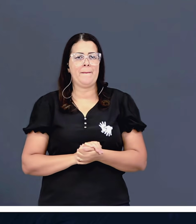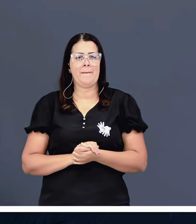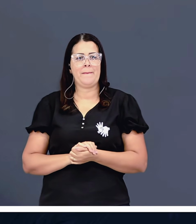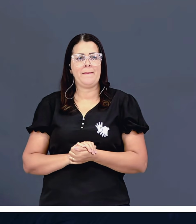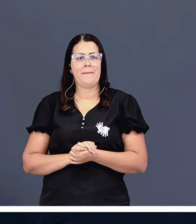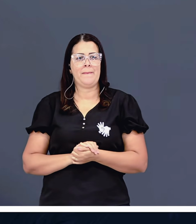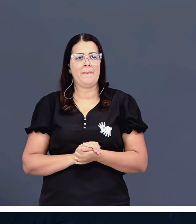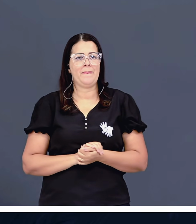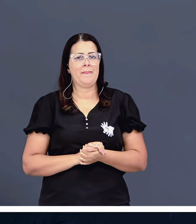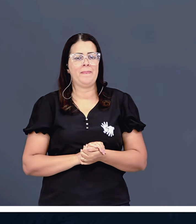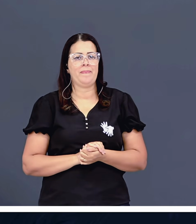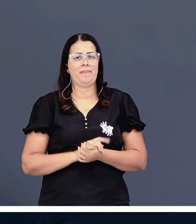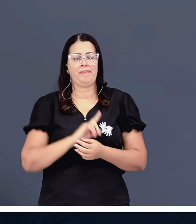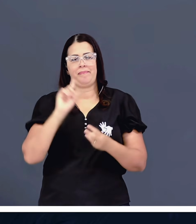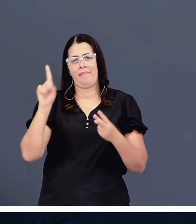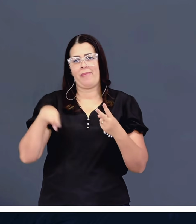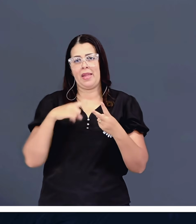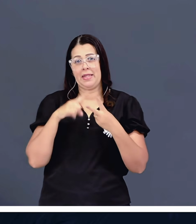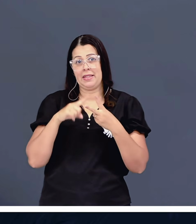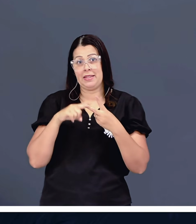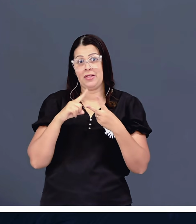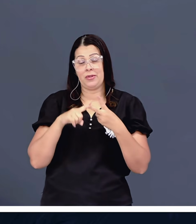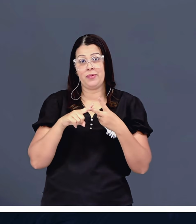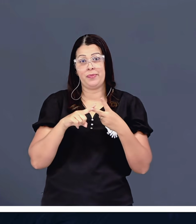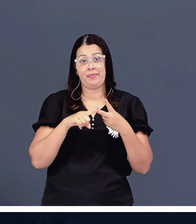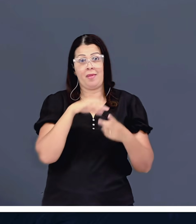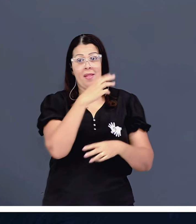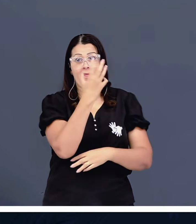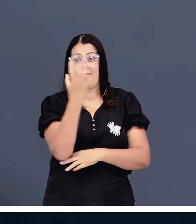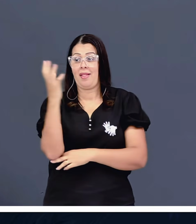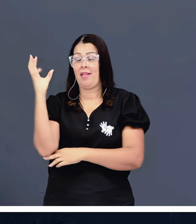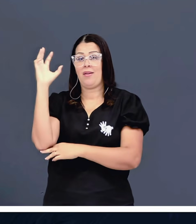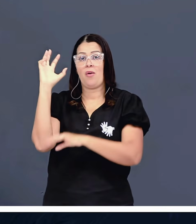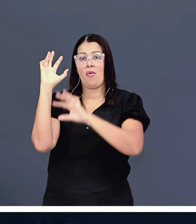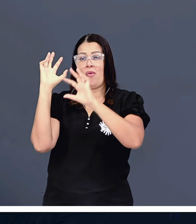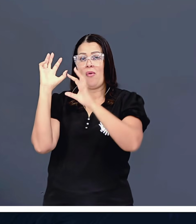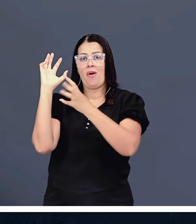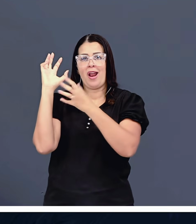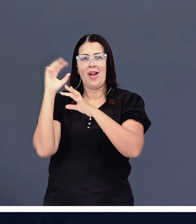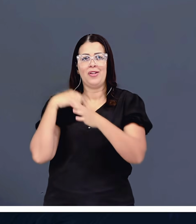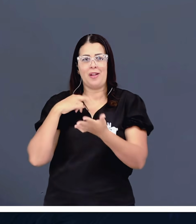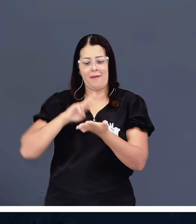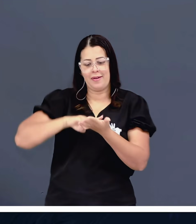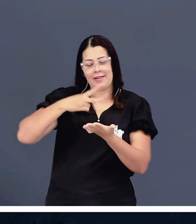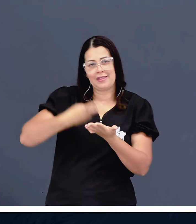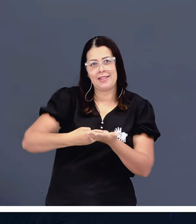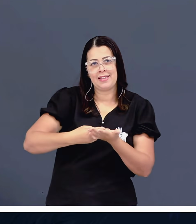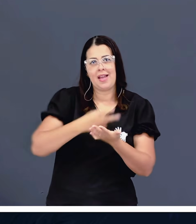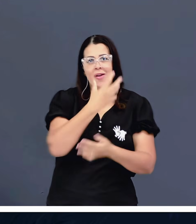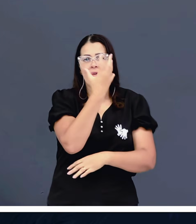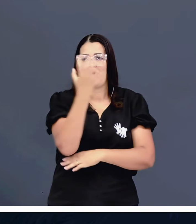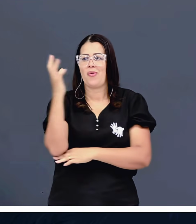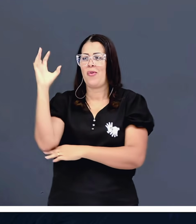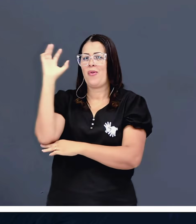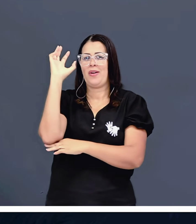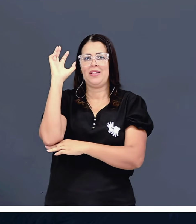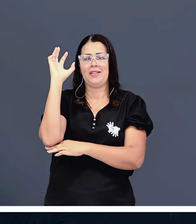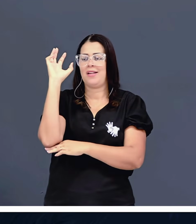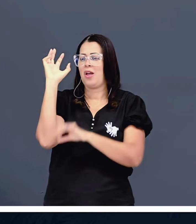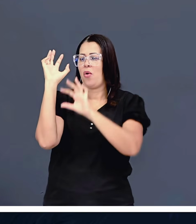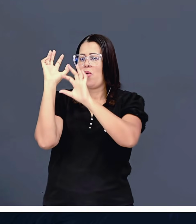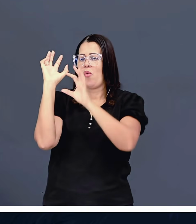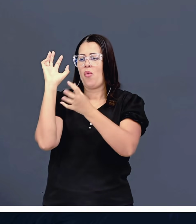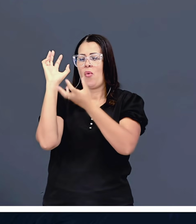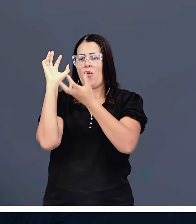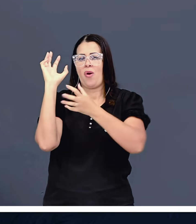Fruto no tempo certo. Segundo, suas folhas não murcham. Eu gosto da versão que diz, suas folhas não murcham e não